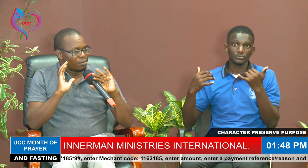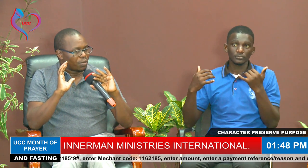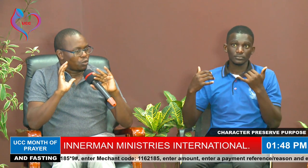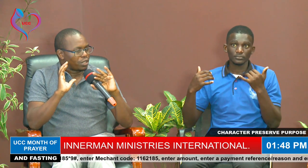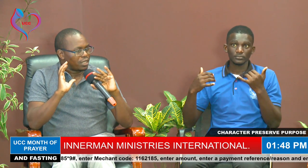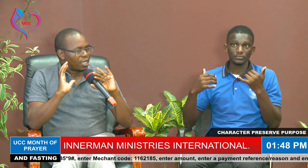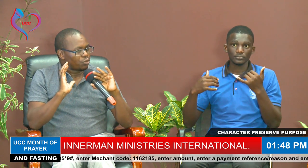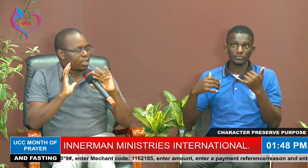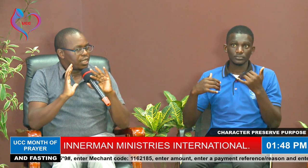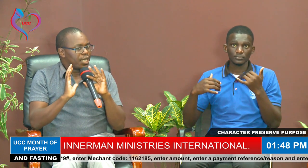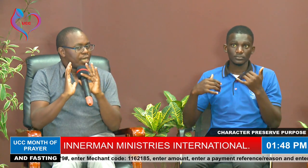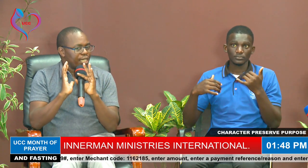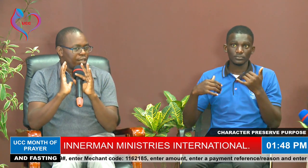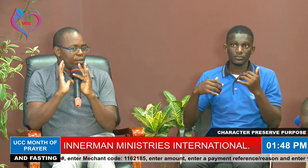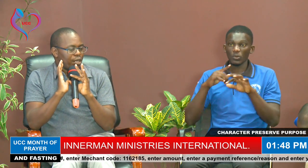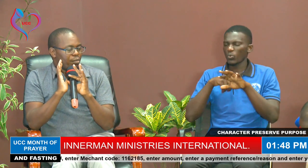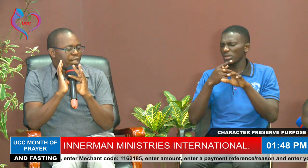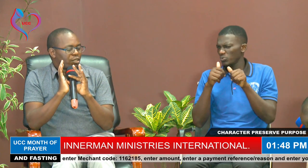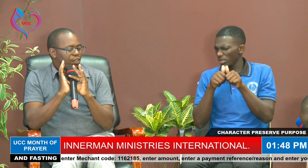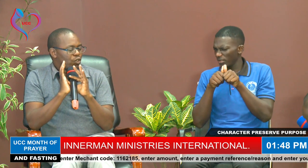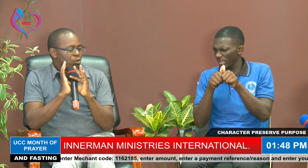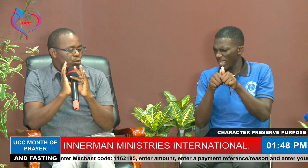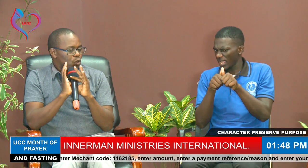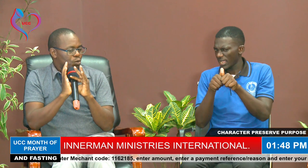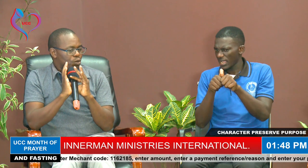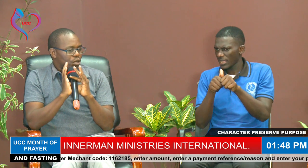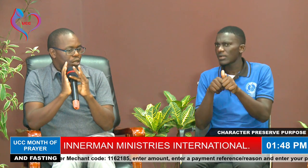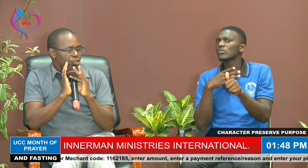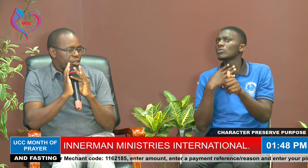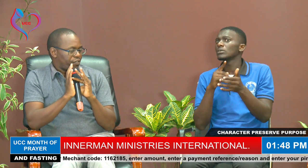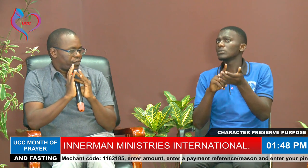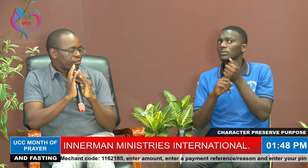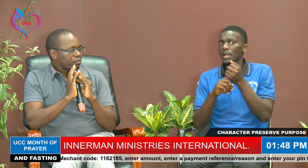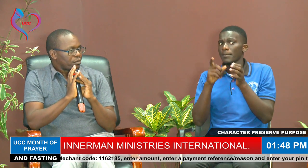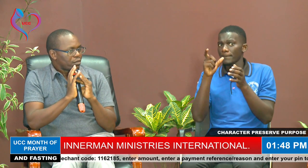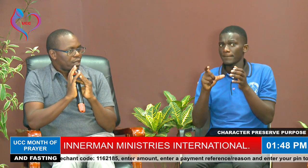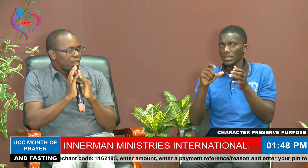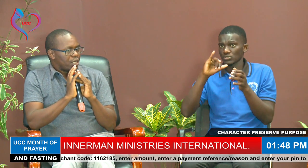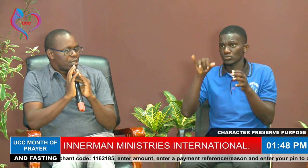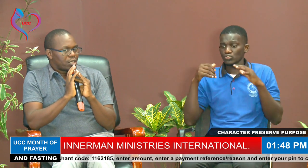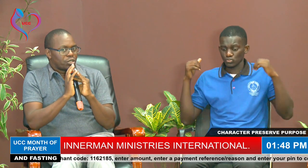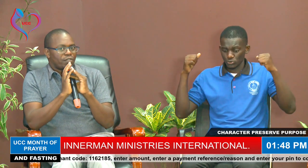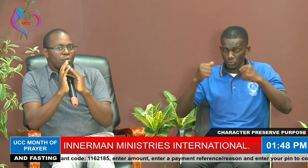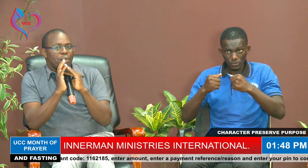bwe tuba tukozesezza nga tugenze ne line eyo mbanja atufuneyo omuntu omu, Joseph. Joseph mu